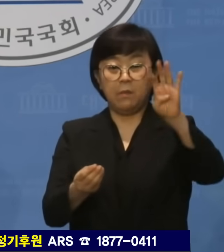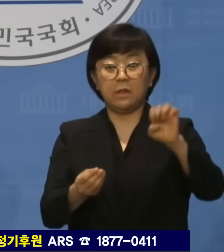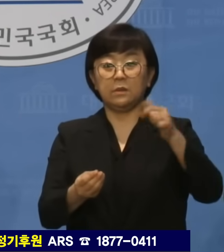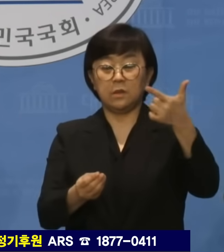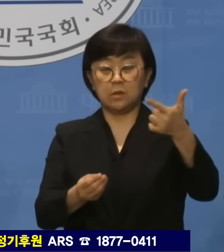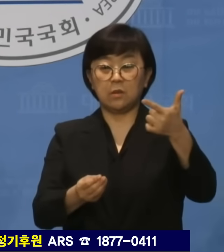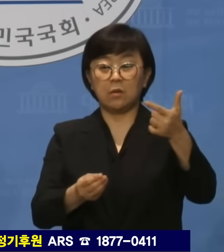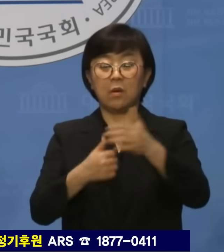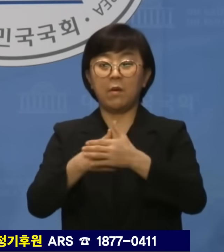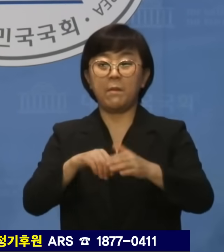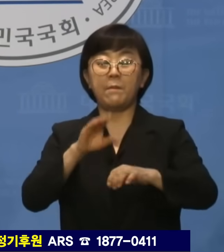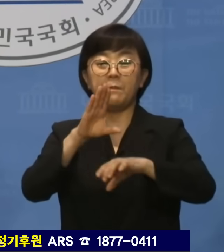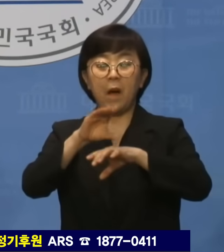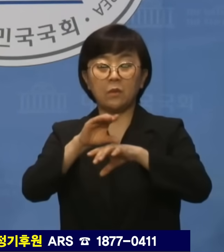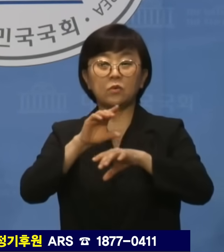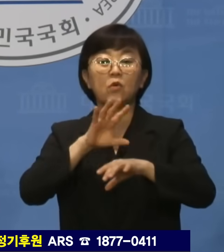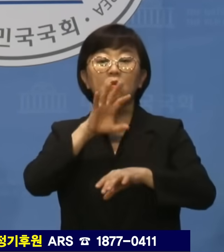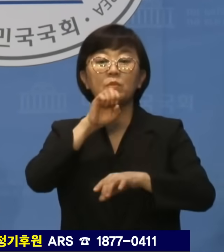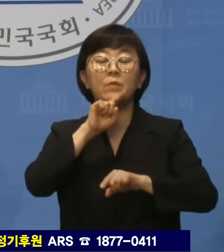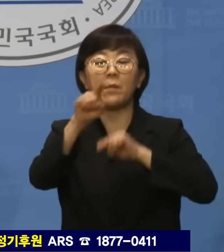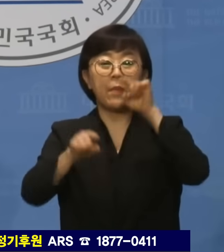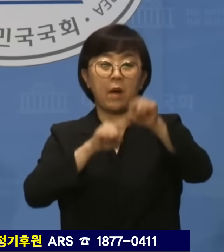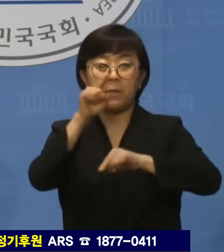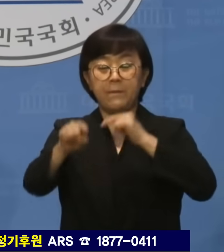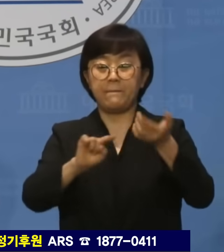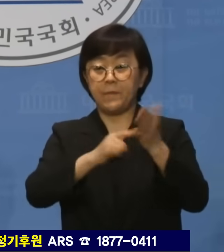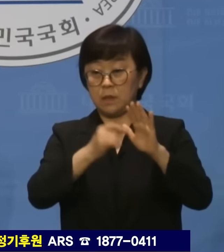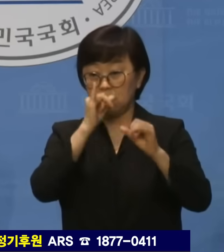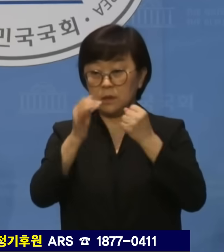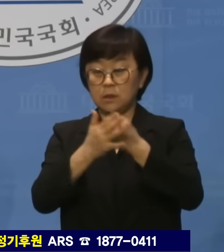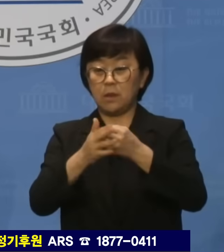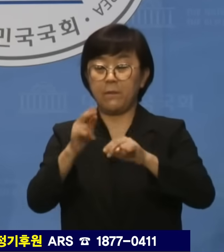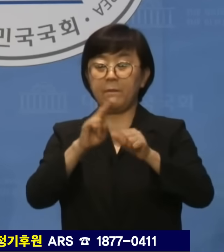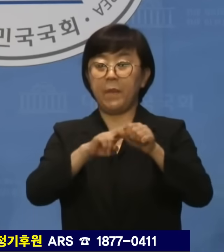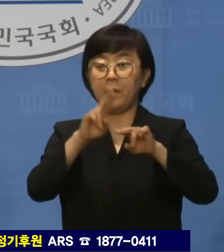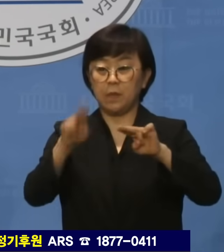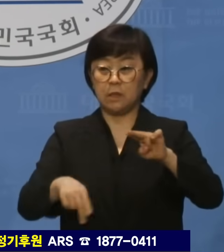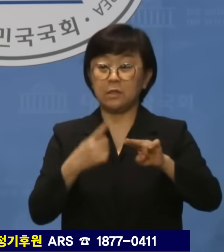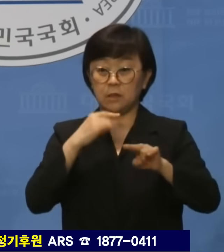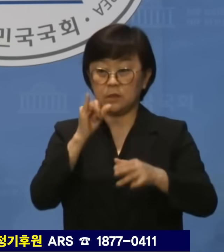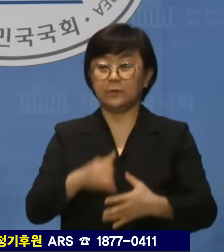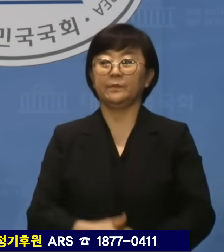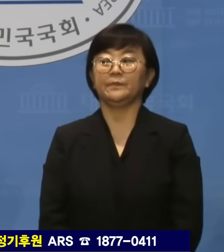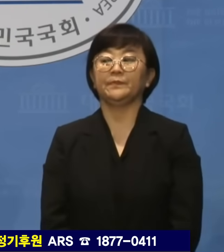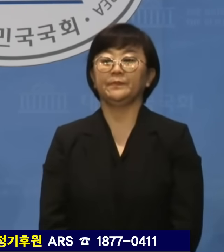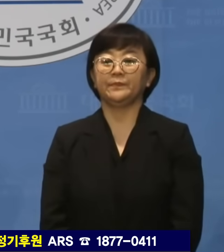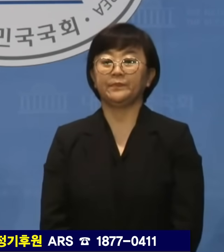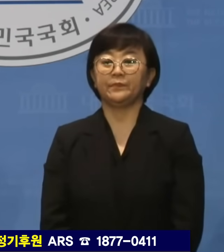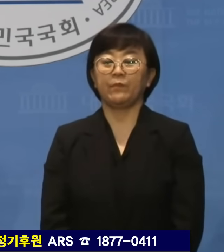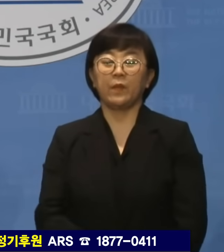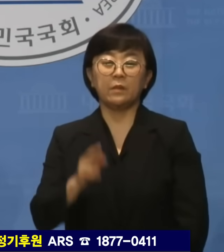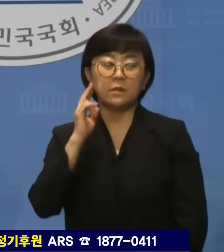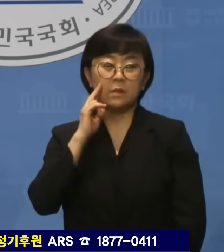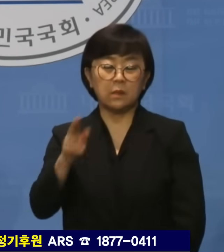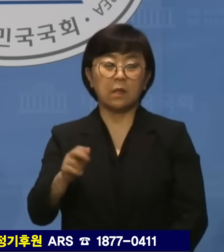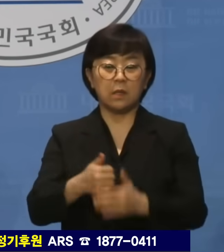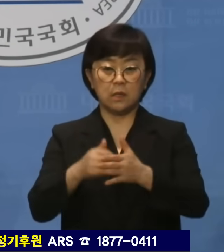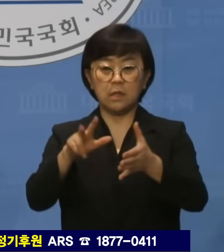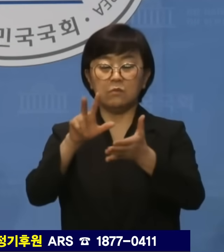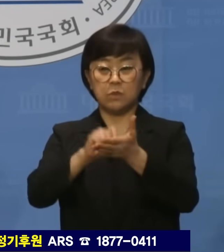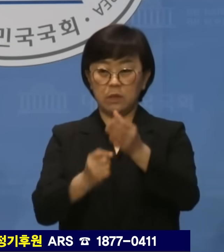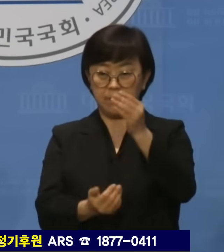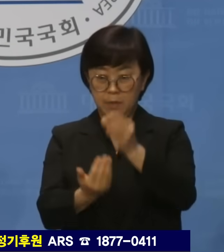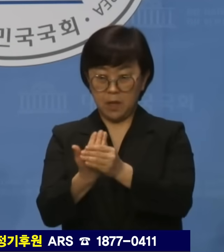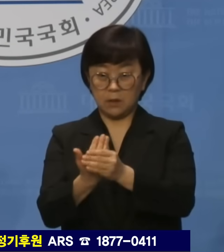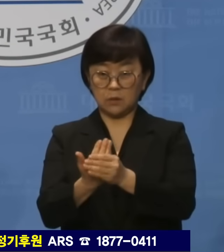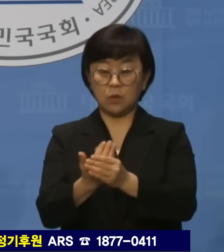46건의 방송 민원을 제기한 비위 행위가 밝혀지면서 파면된 바 있습니다. 심각한 이해충돌을 저지르는